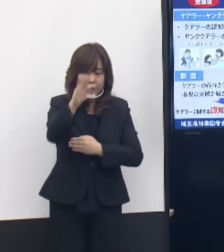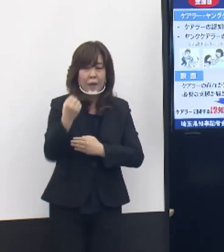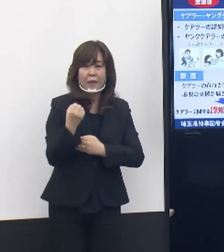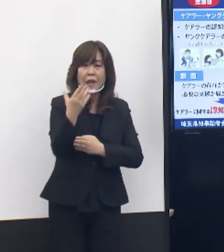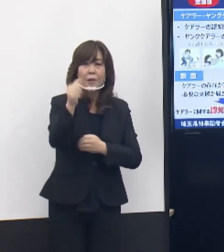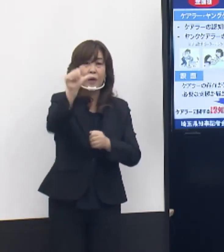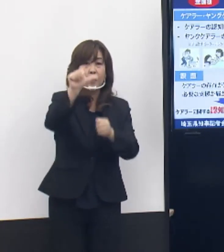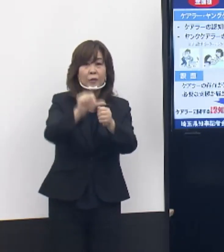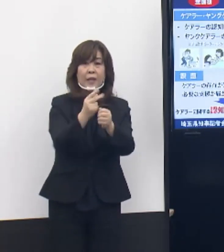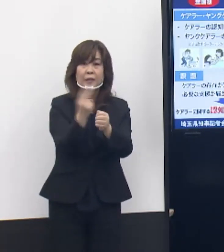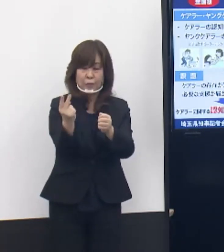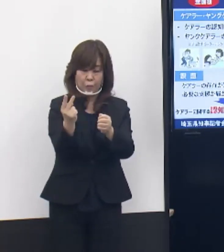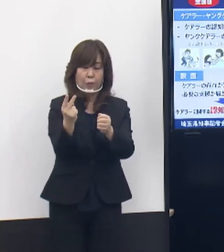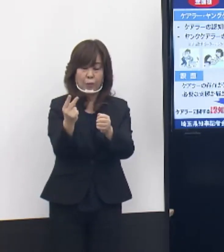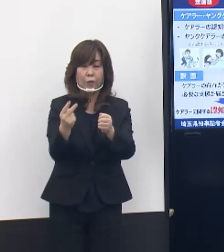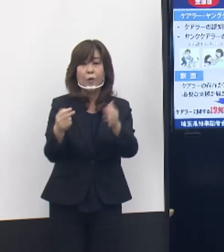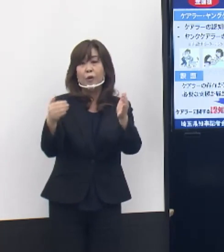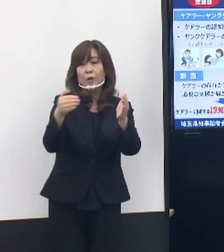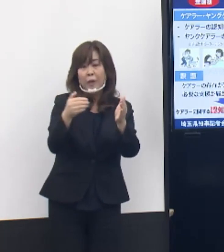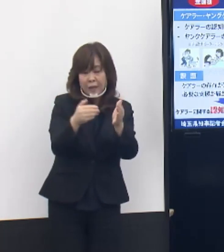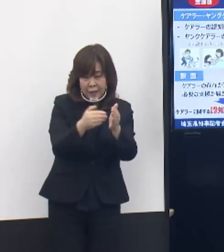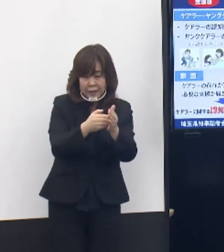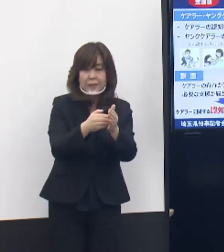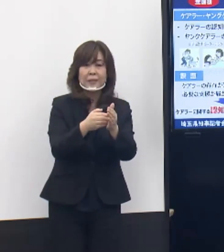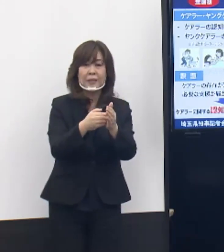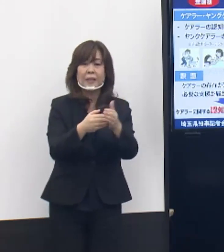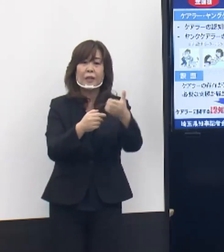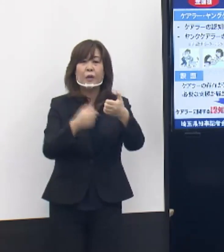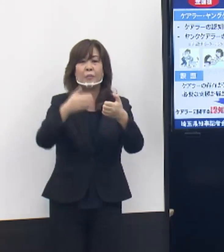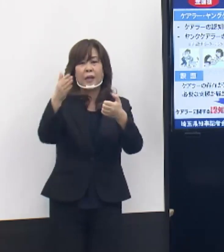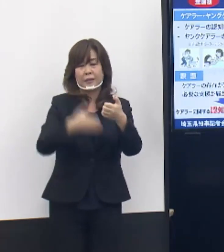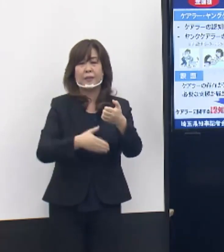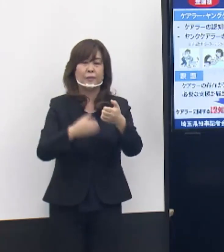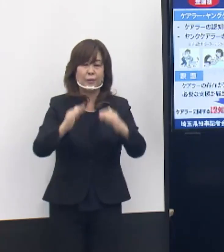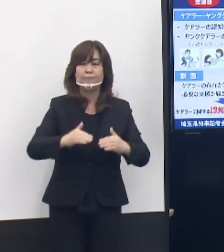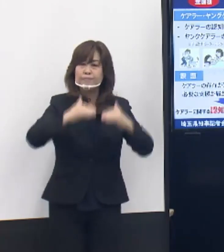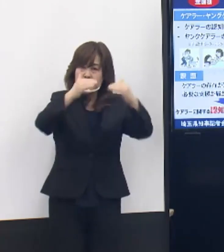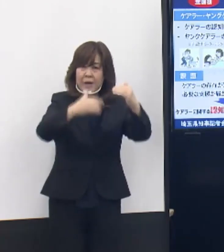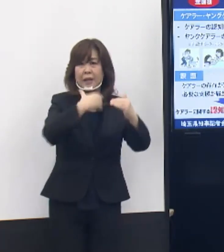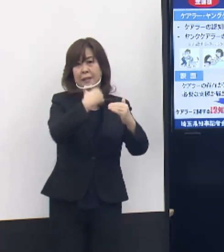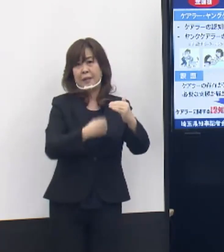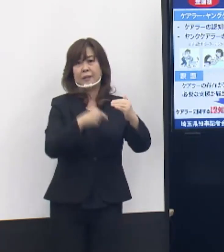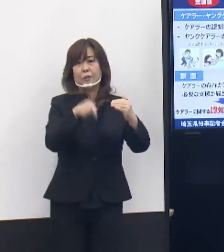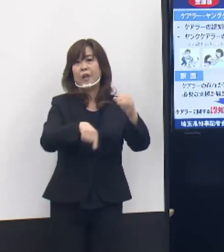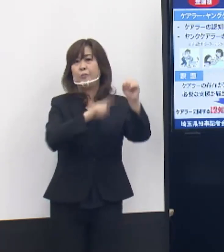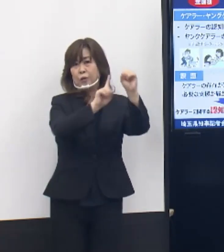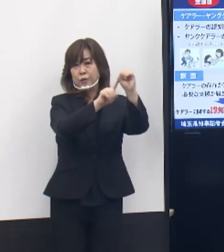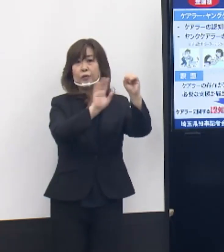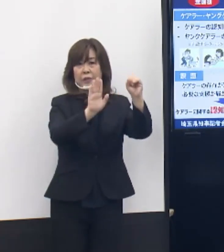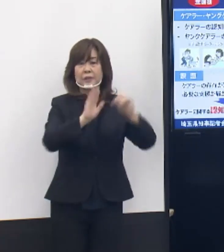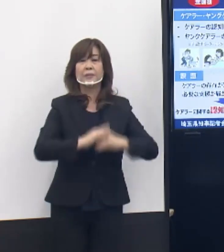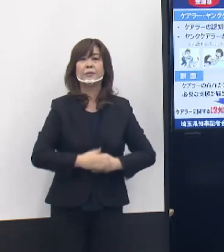度を 70% までに高めるということを目標としておりますので、今後